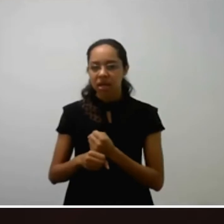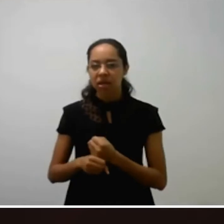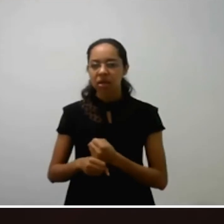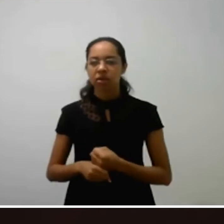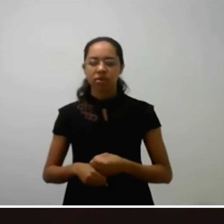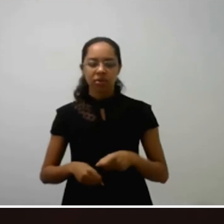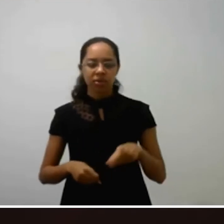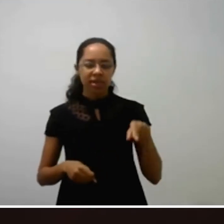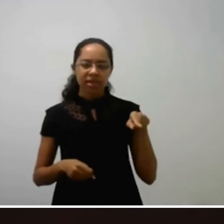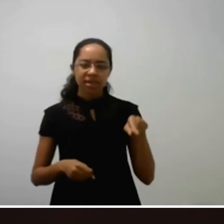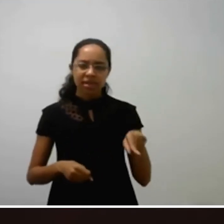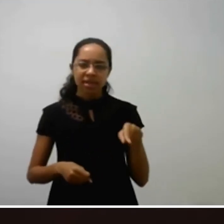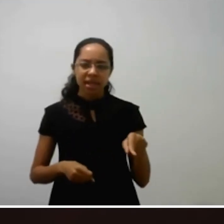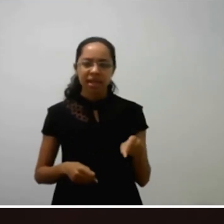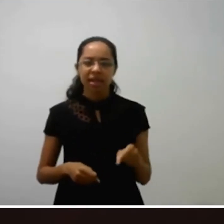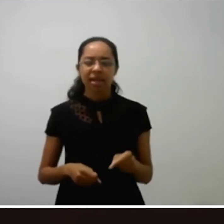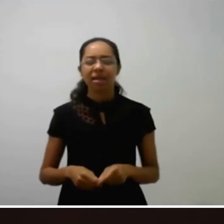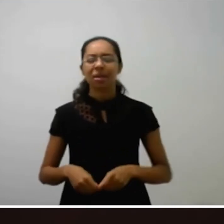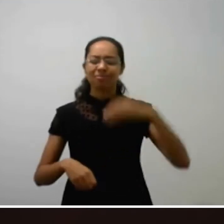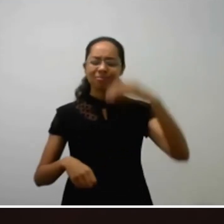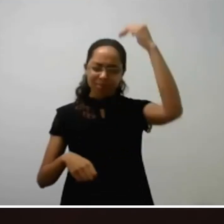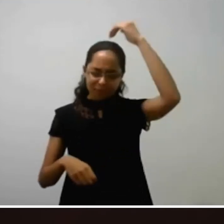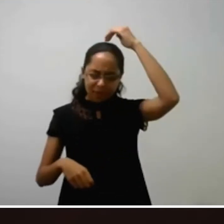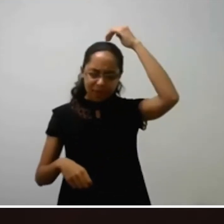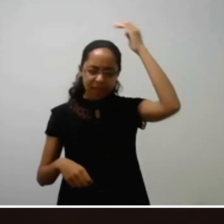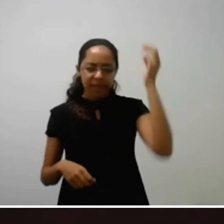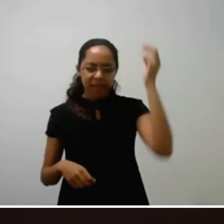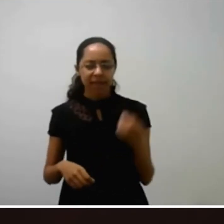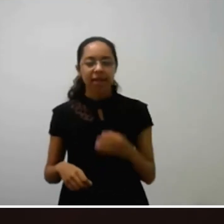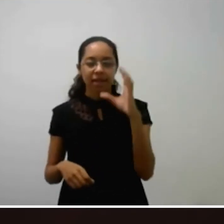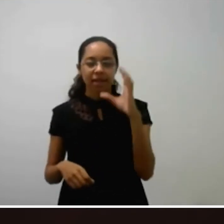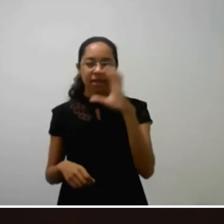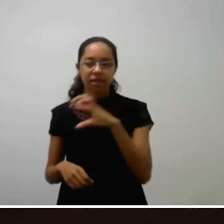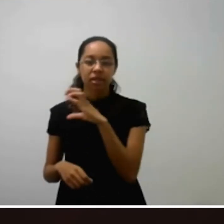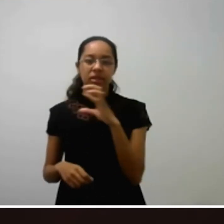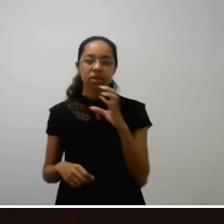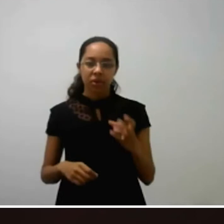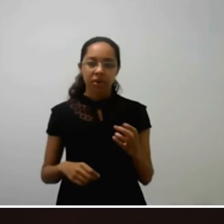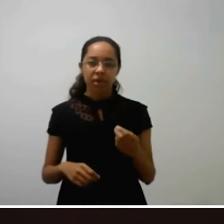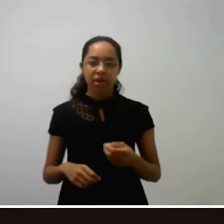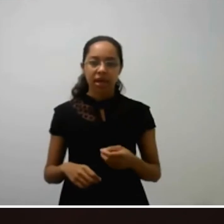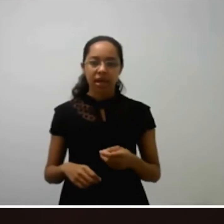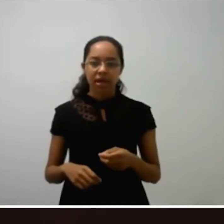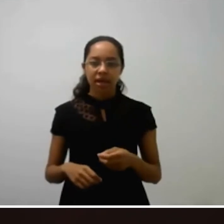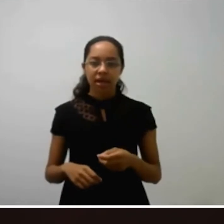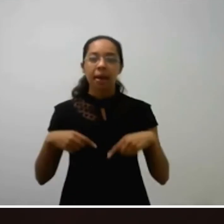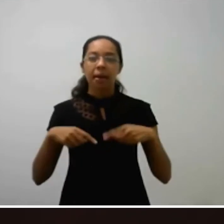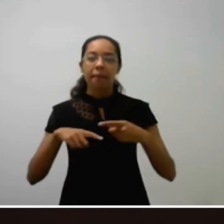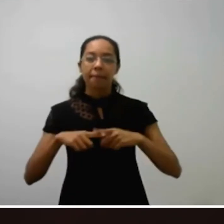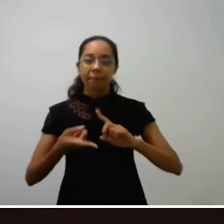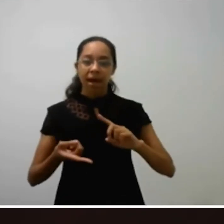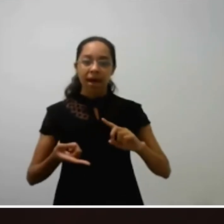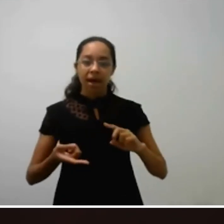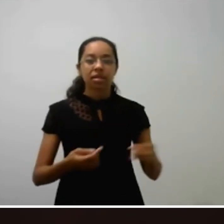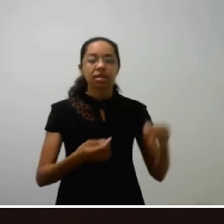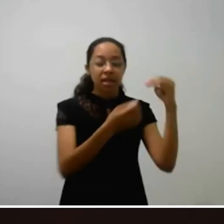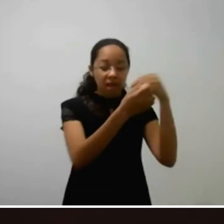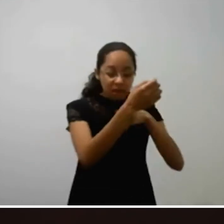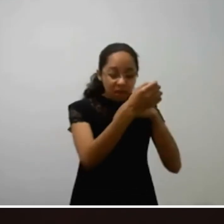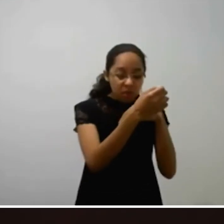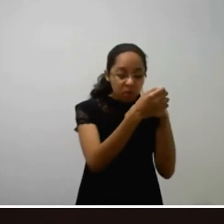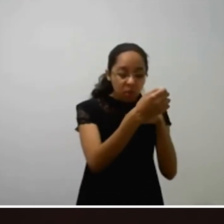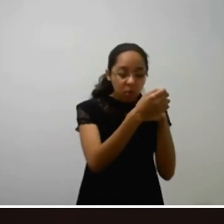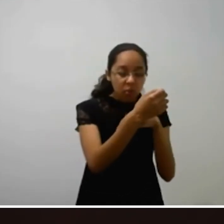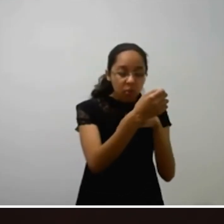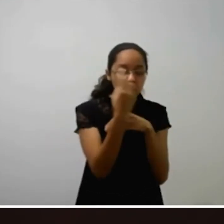de 1172, Valdo conseguiu permanecer escondido na cidade de Lyon e em